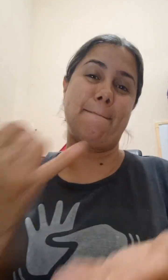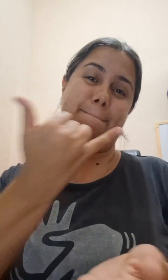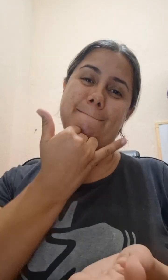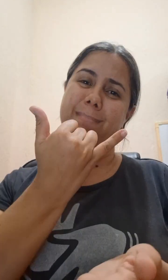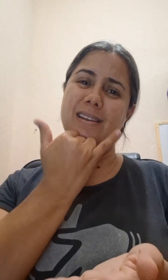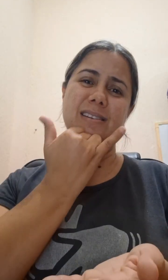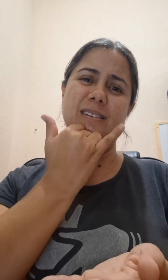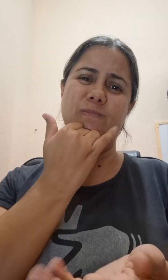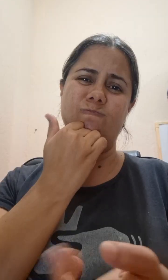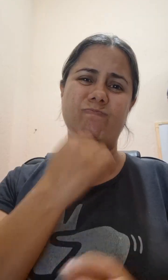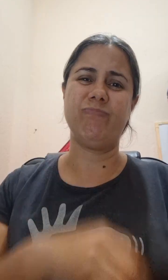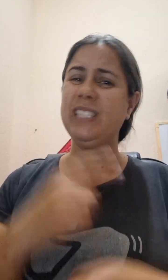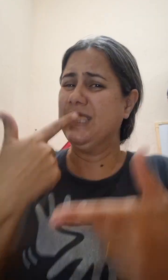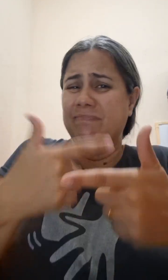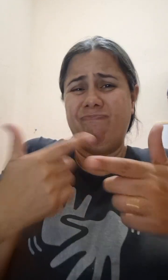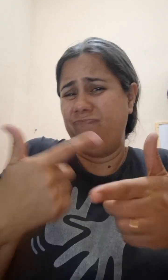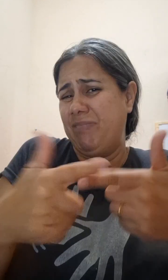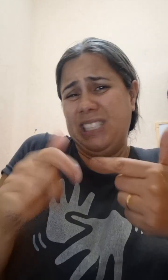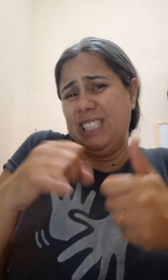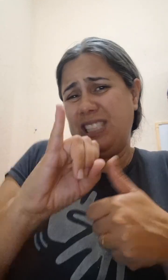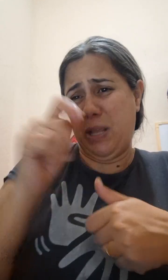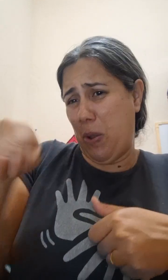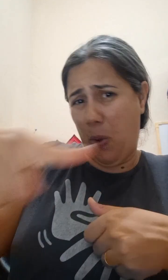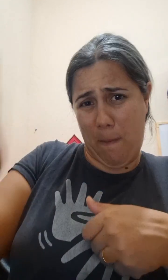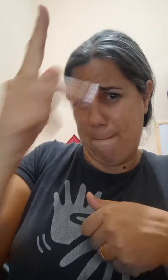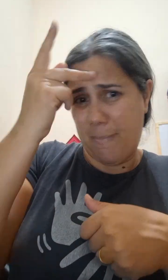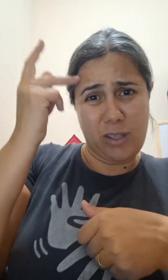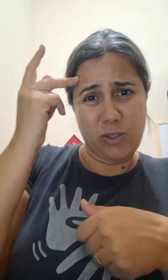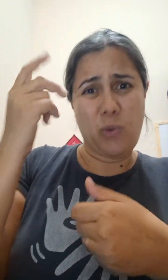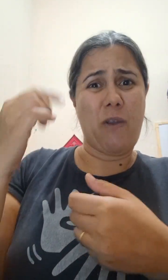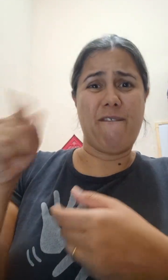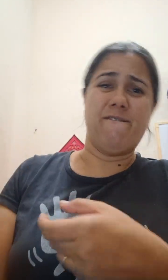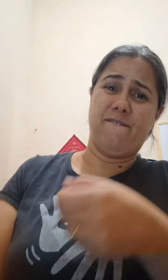perdoar. Significa dar perdão.